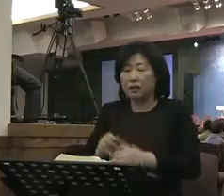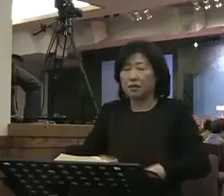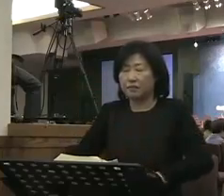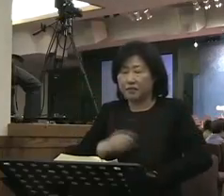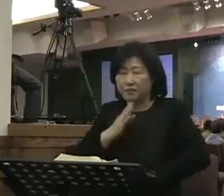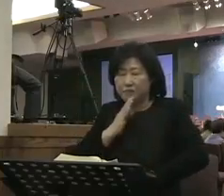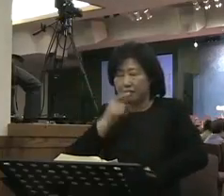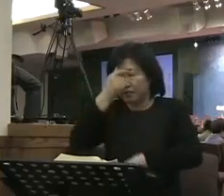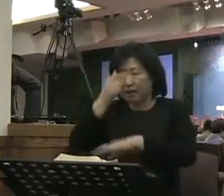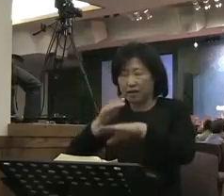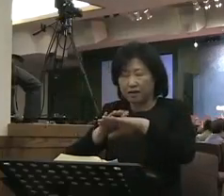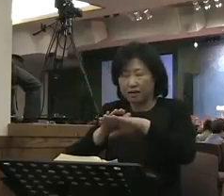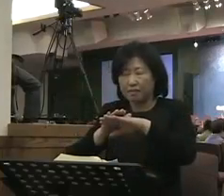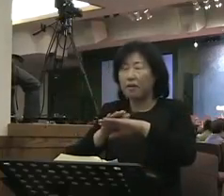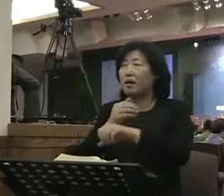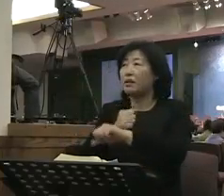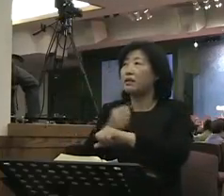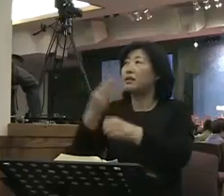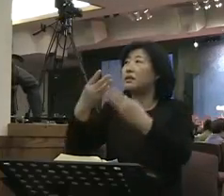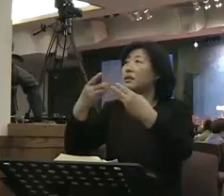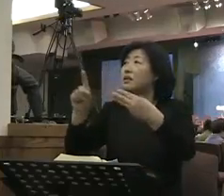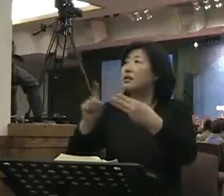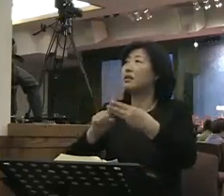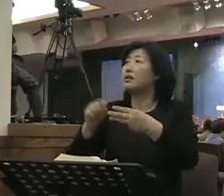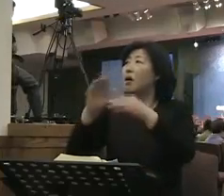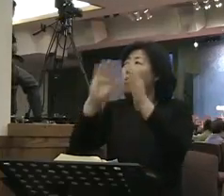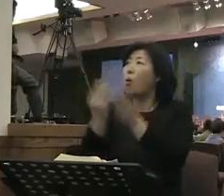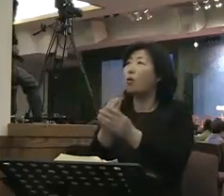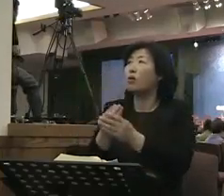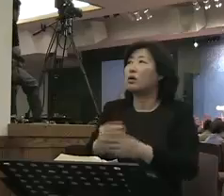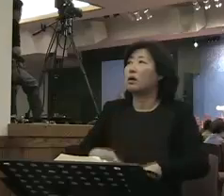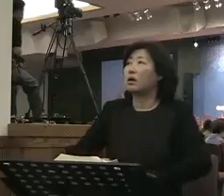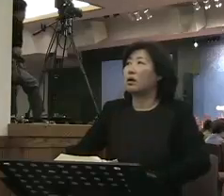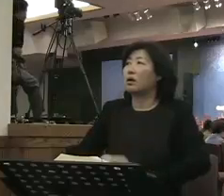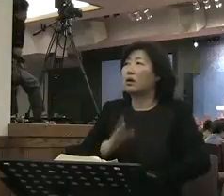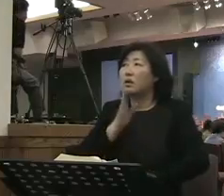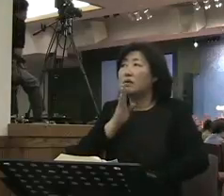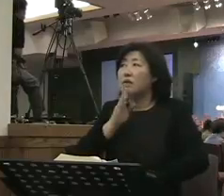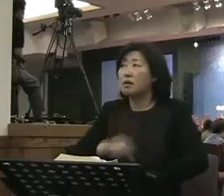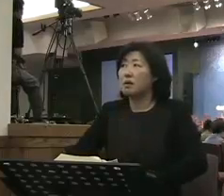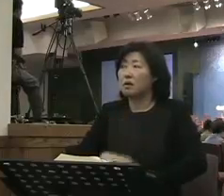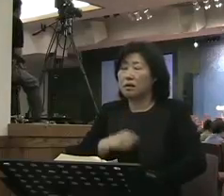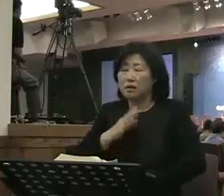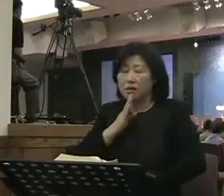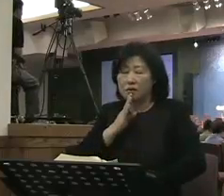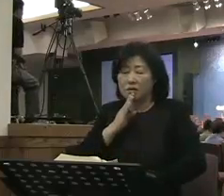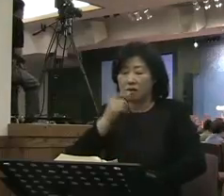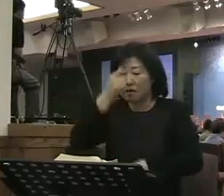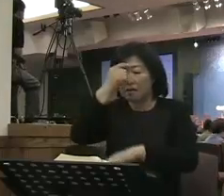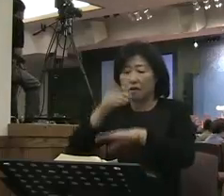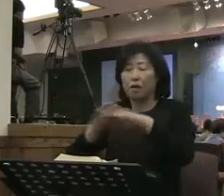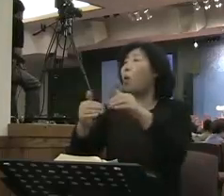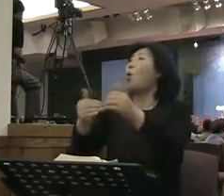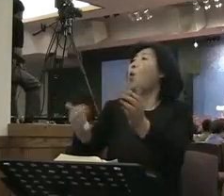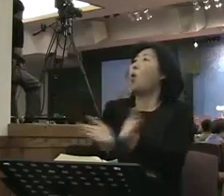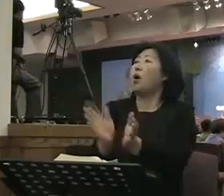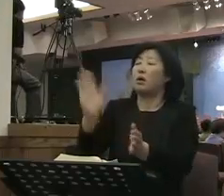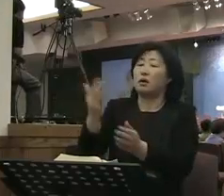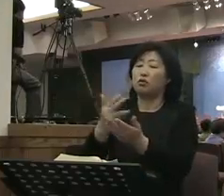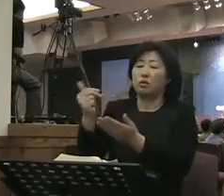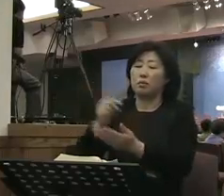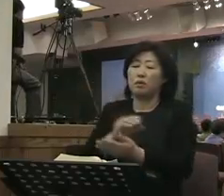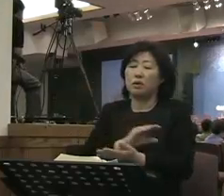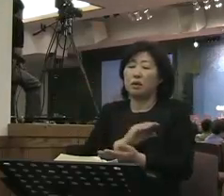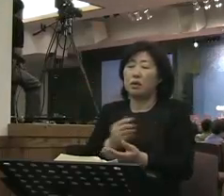진정으로 예배할지니라. 여러분 모두는 하나님께 신령과 진정으로 예배드릴 수 있는 공동체가 되시길 주님의 이름으로